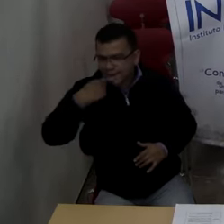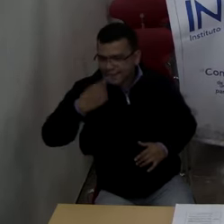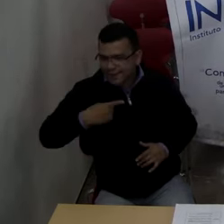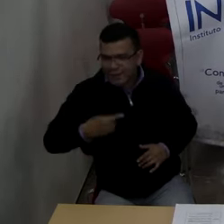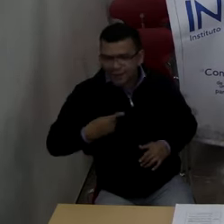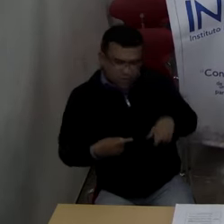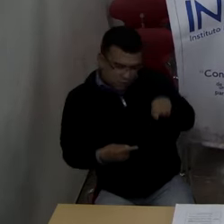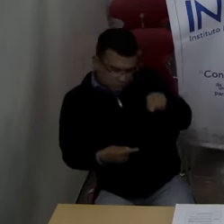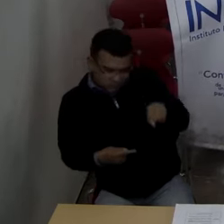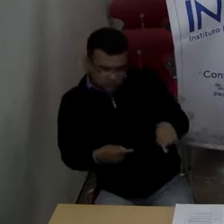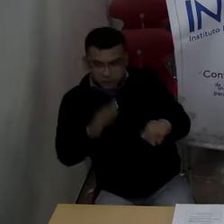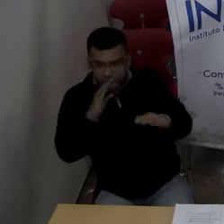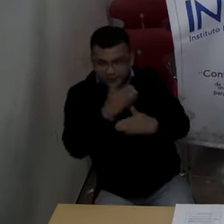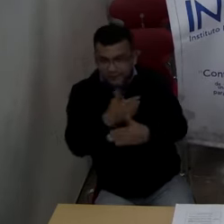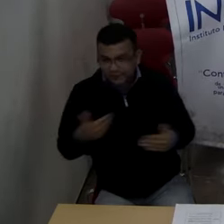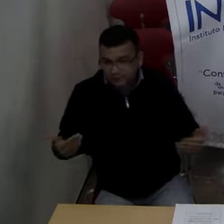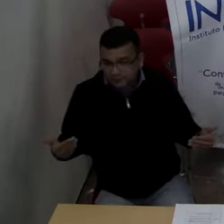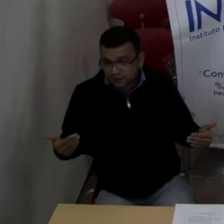directamente el futuro.